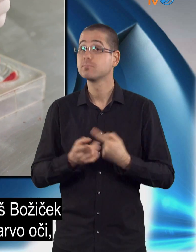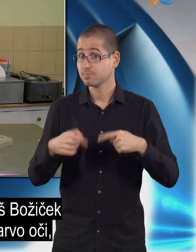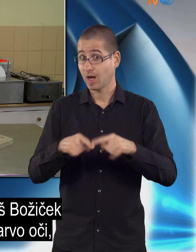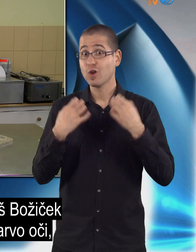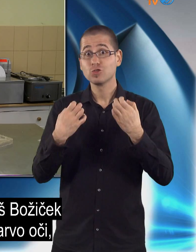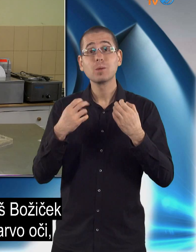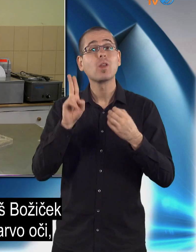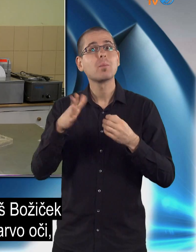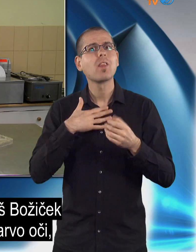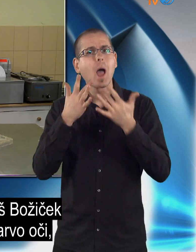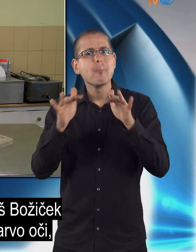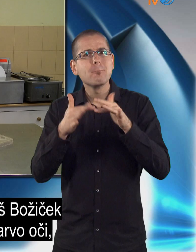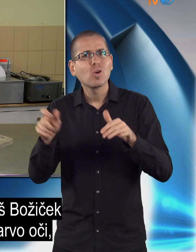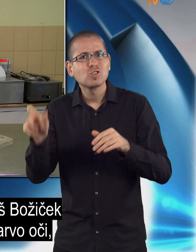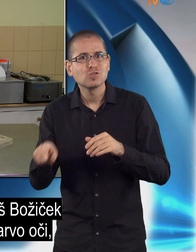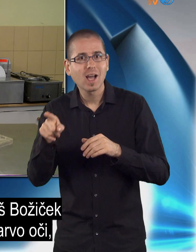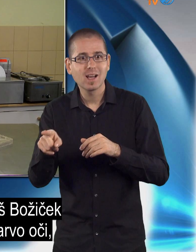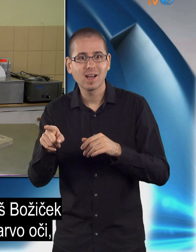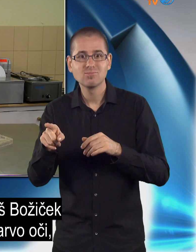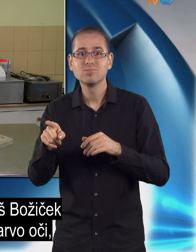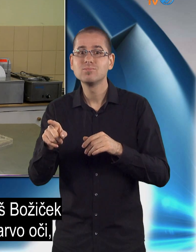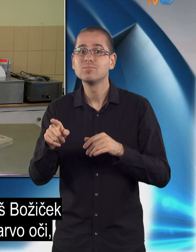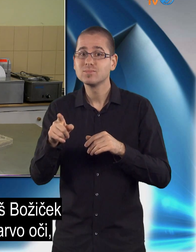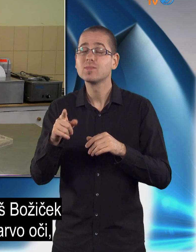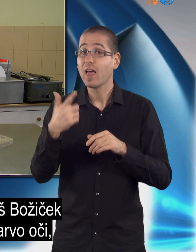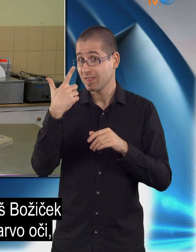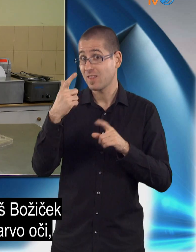Ker želimo, da ima naš božiček